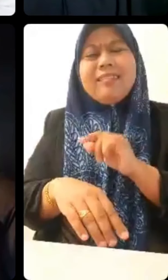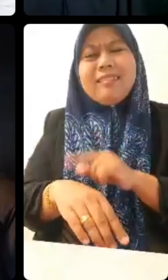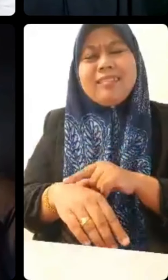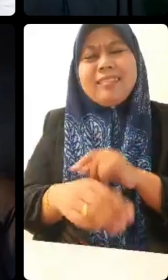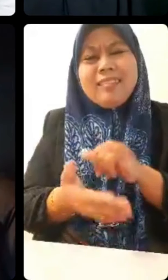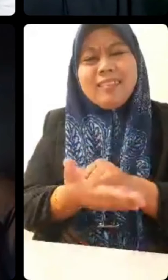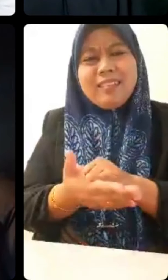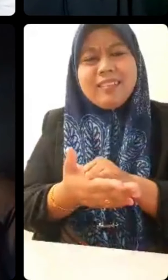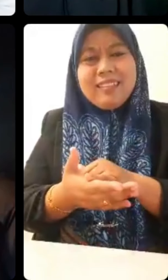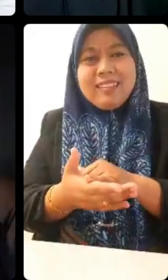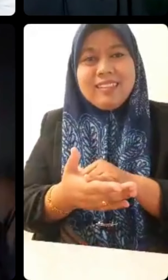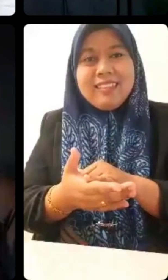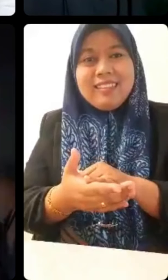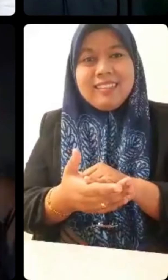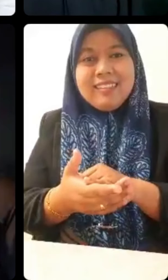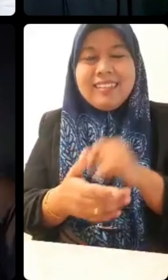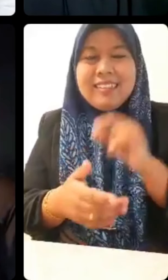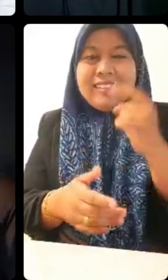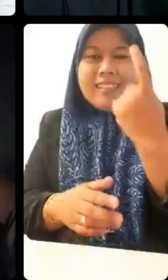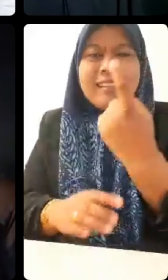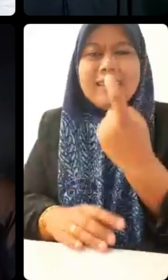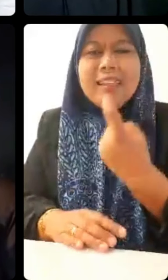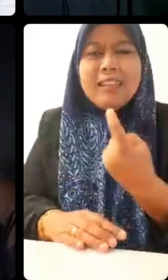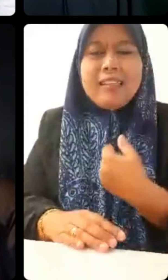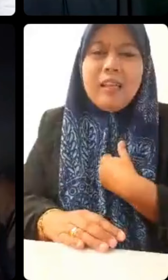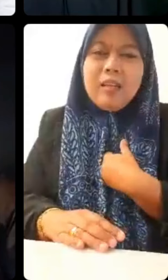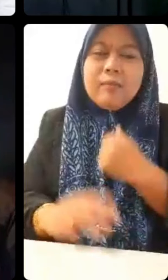kat mana saya nak belajar Al-Quran?